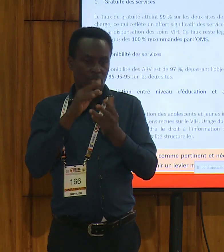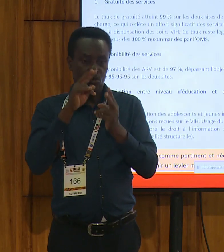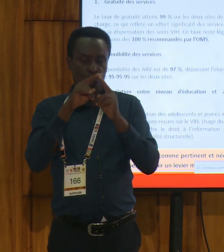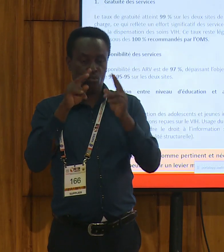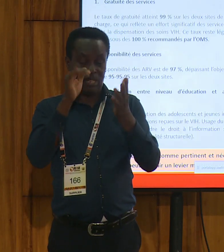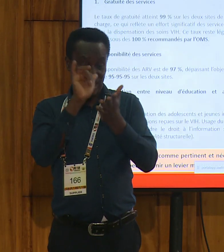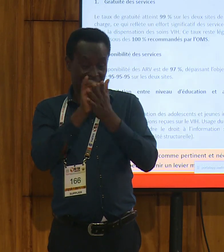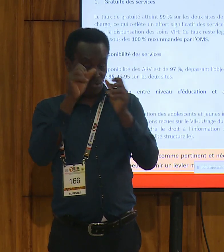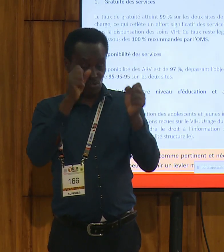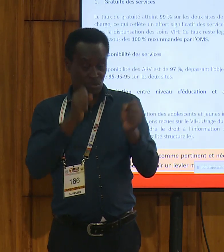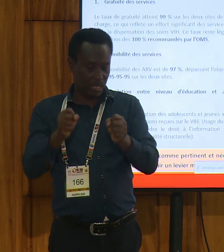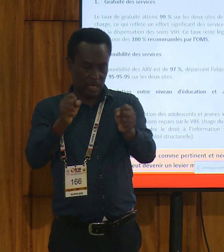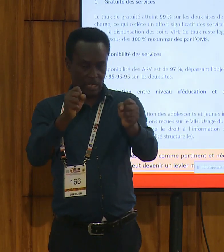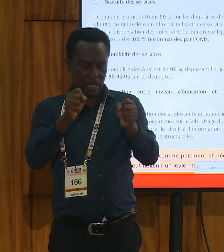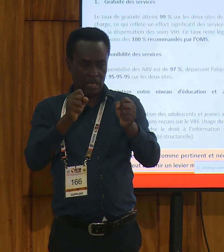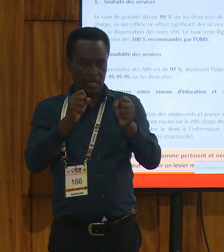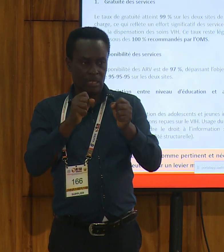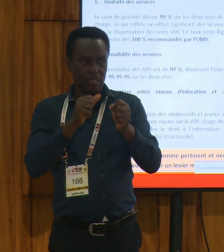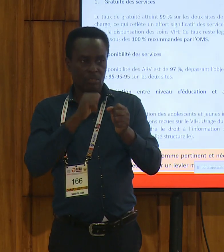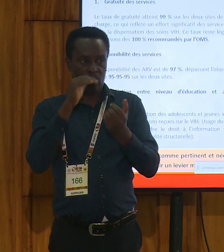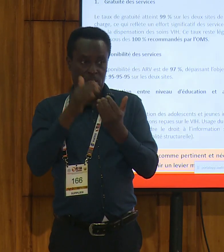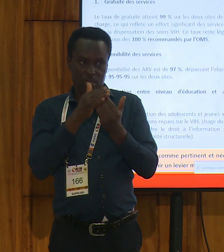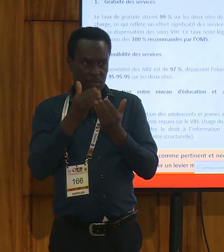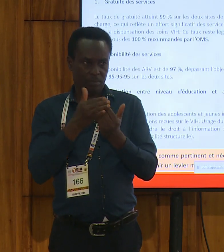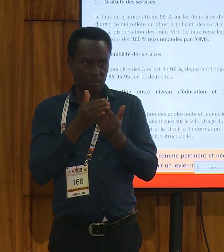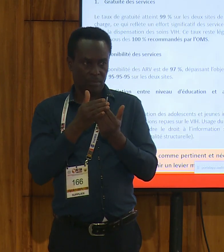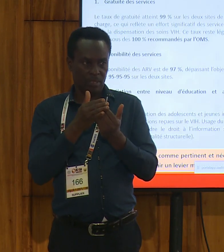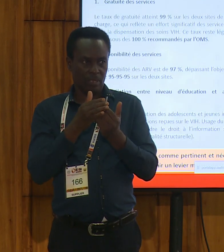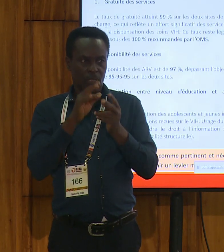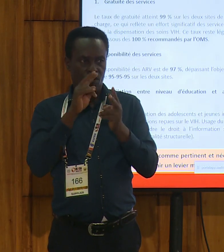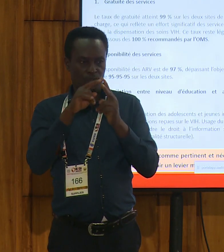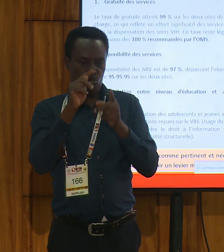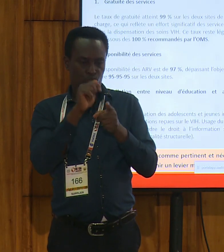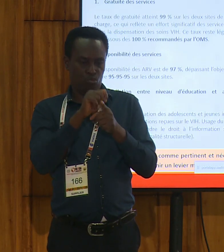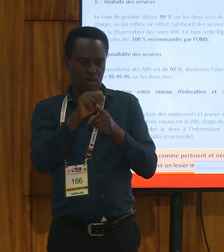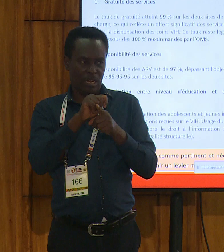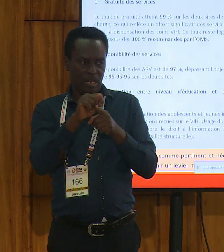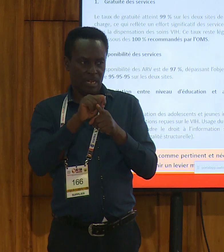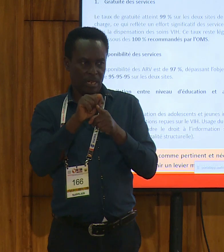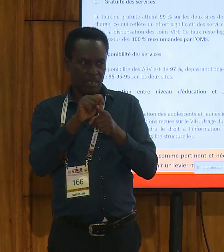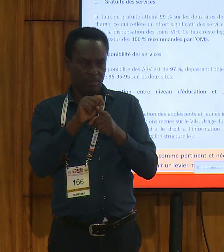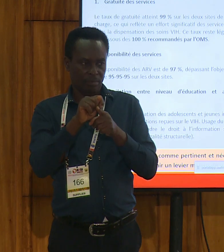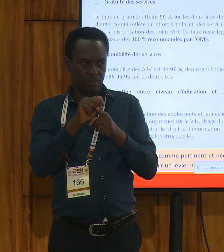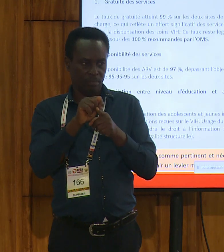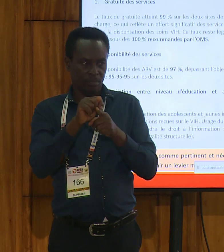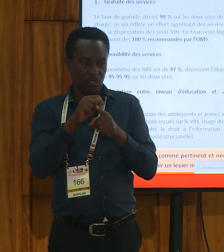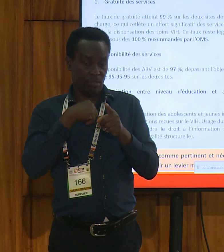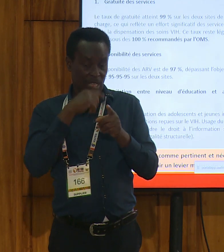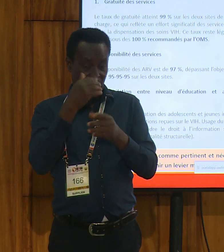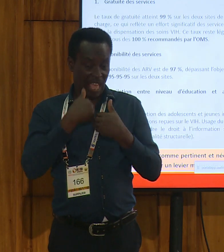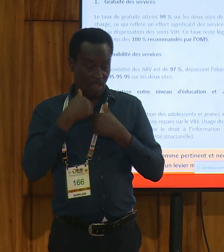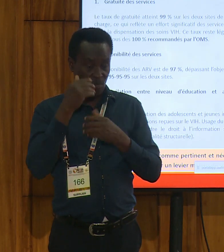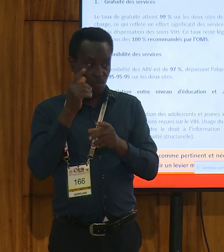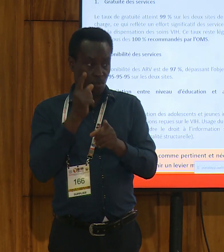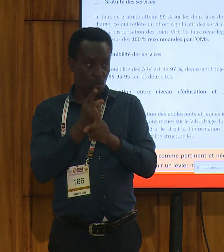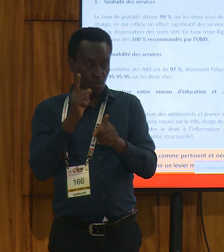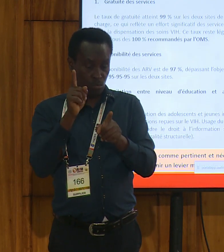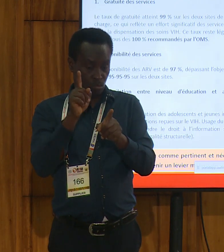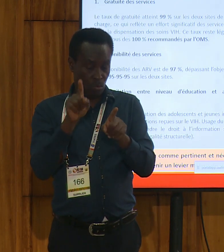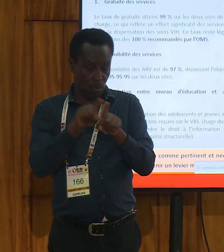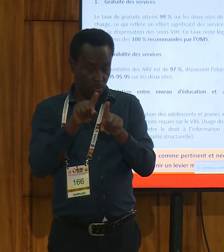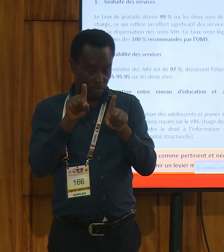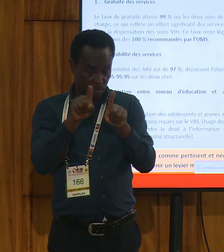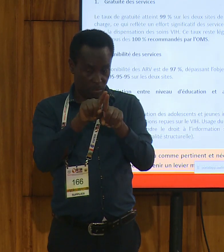pour garantir un accès équitable à l'information. Nous pensons aussi qu'on peut former les